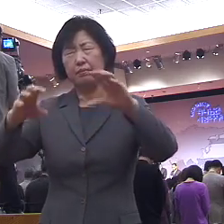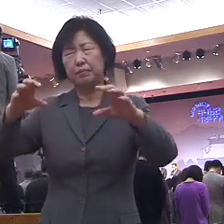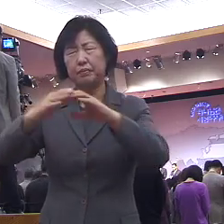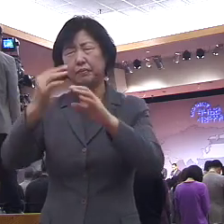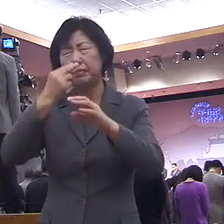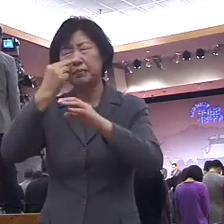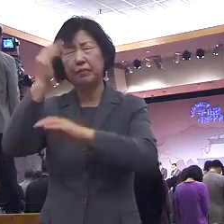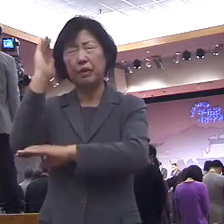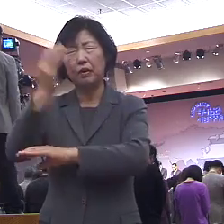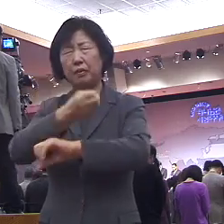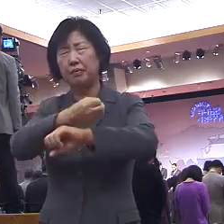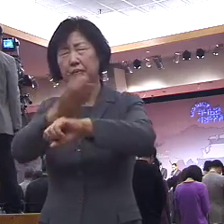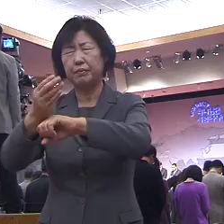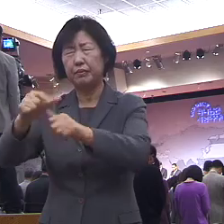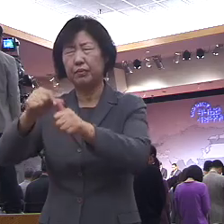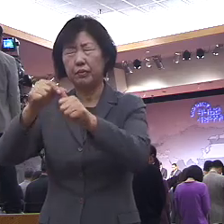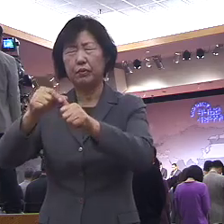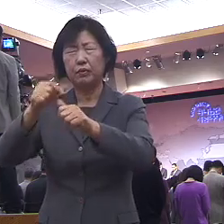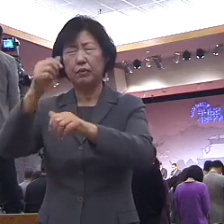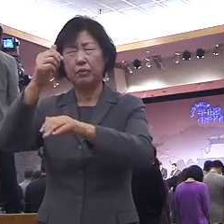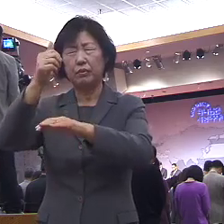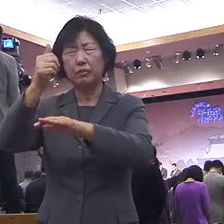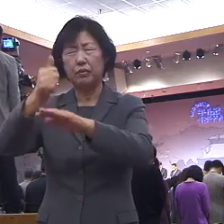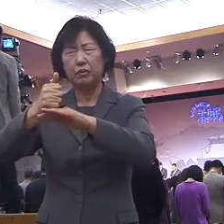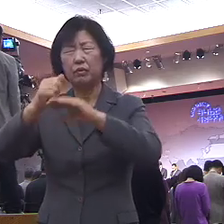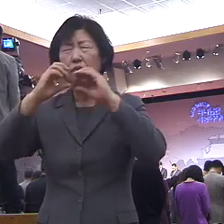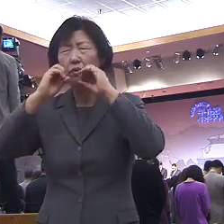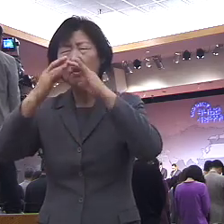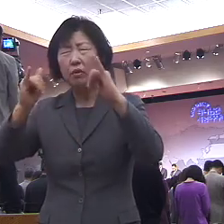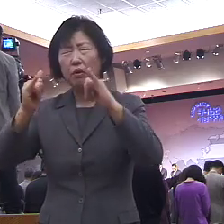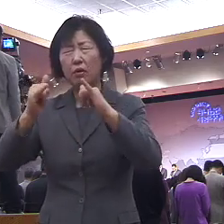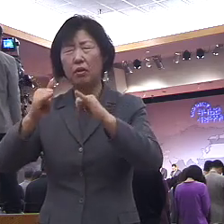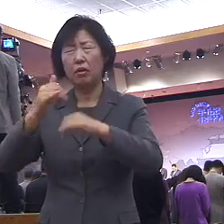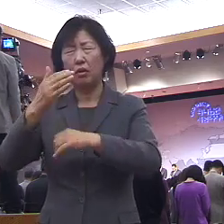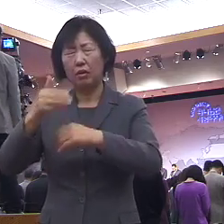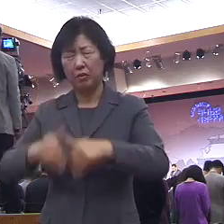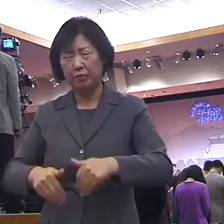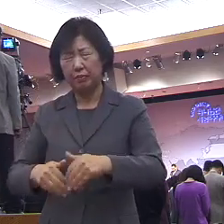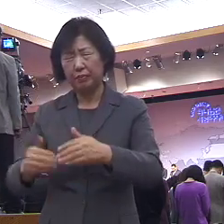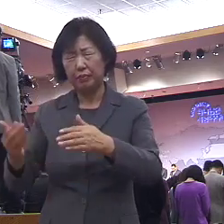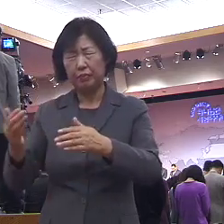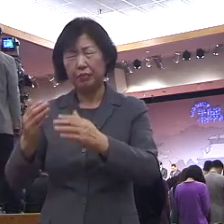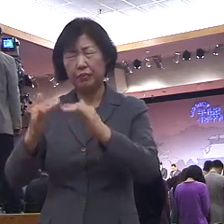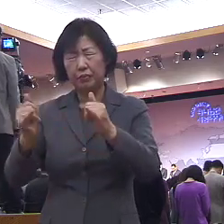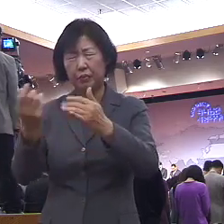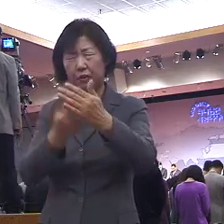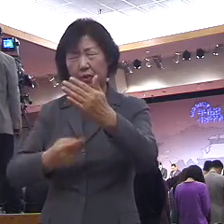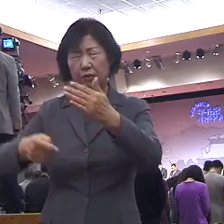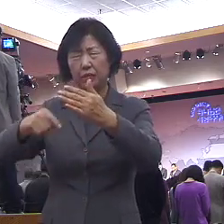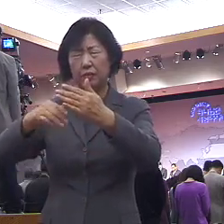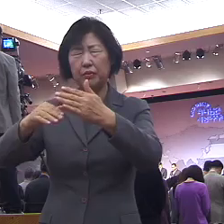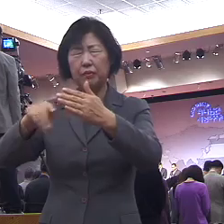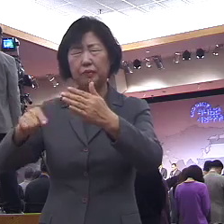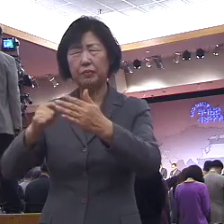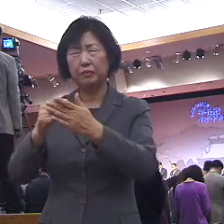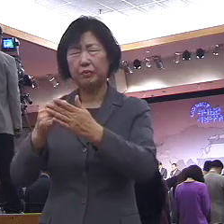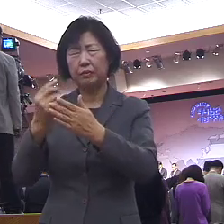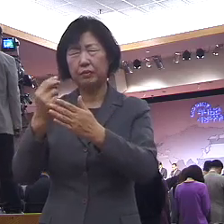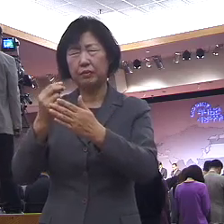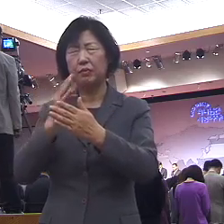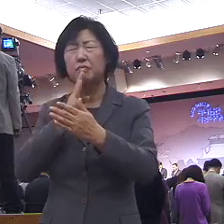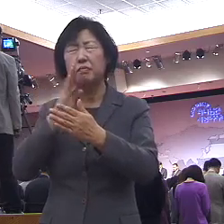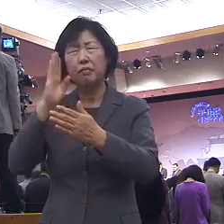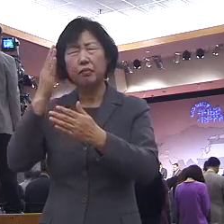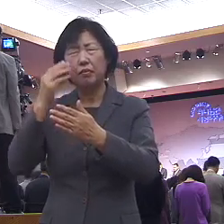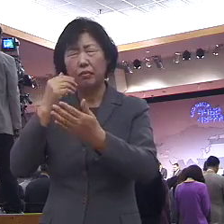말씀을 전하는 구원의 능력을 나타내는 하나님의 종들을 은혜 가운데 강건케 하여 주셔서 온 세계가 하나님께서 참된 주님을